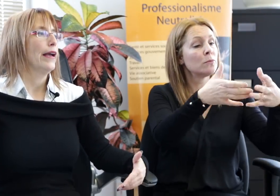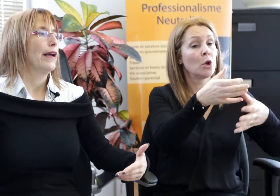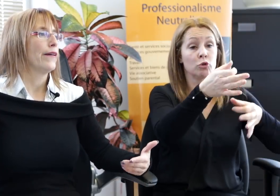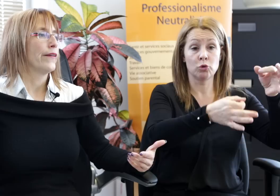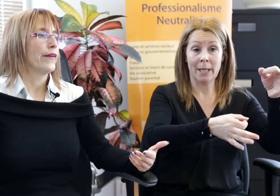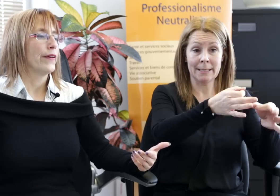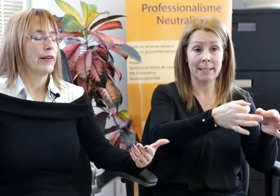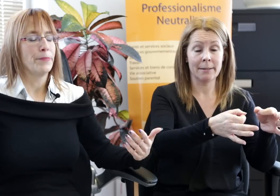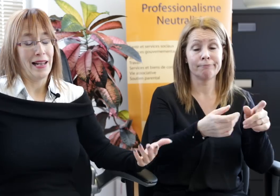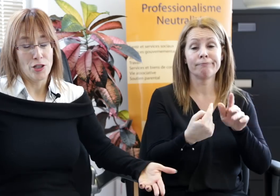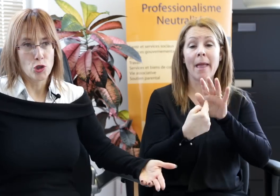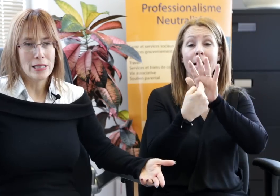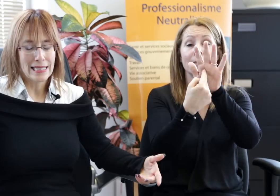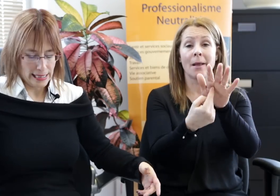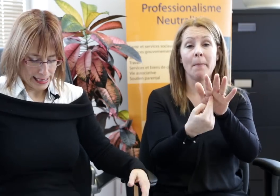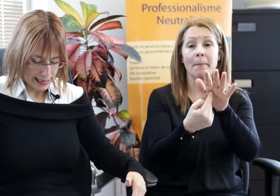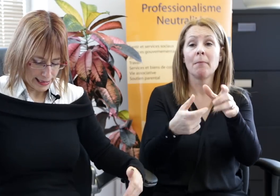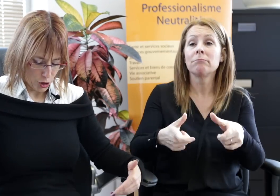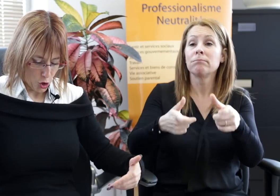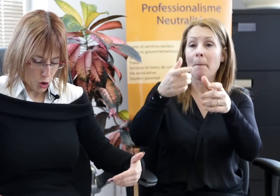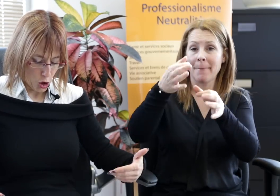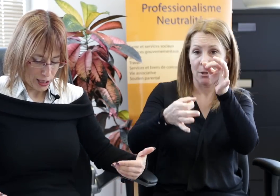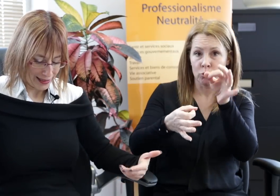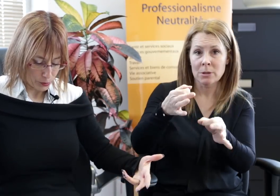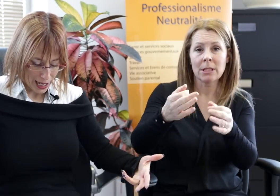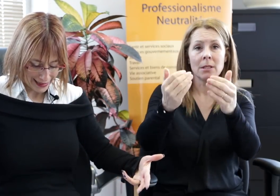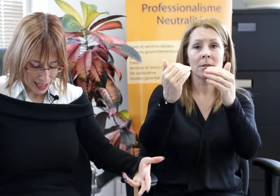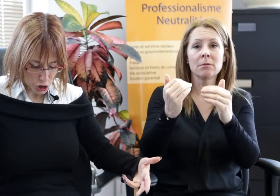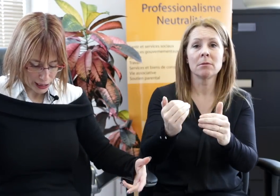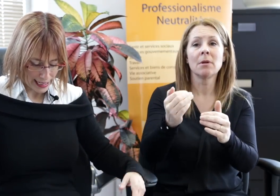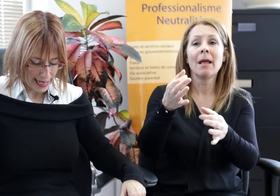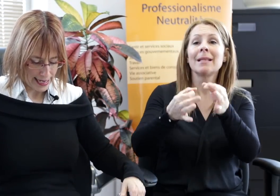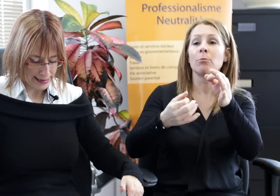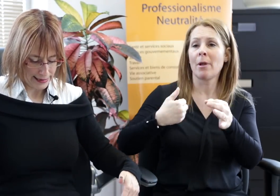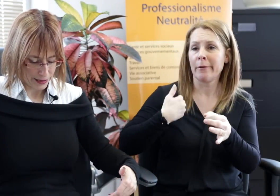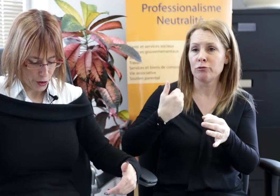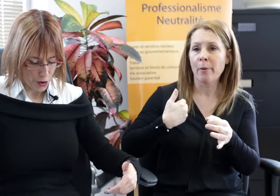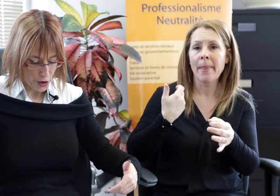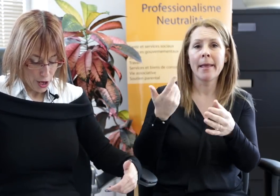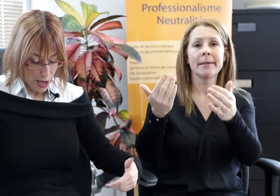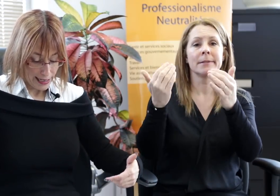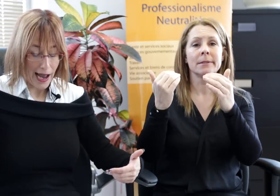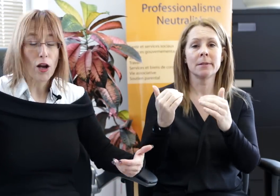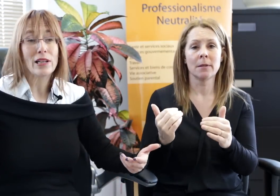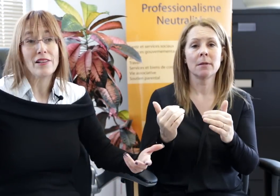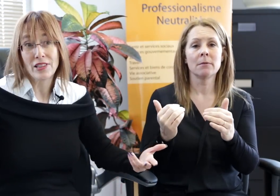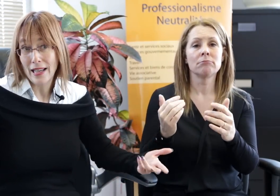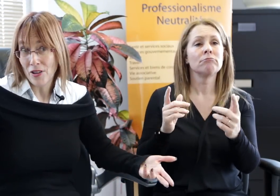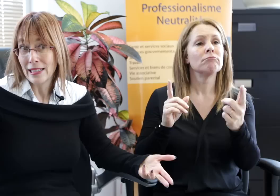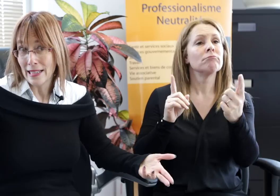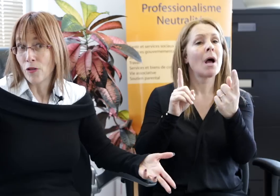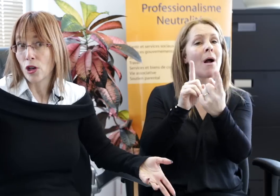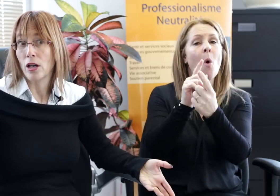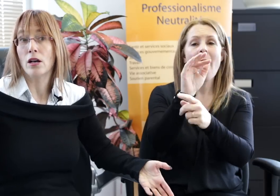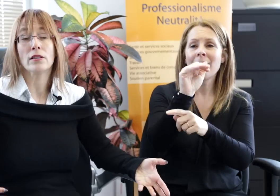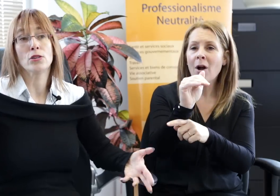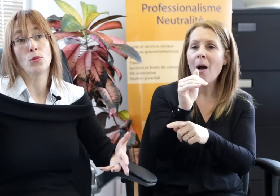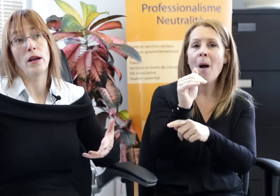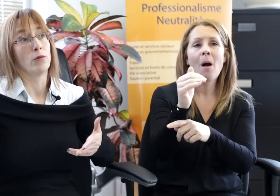les palais de justice, les tribunaux de la jeunesse, les rencontres avec les avocats, que soit